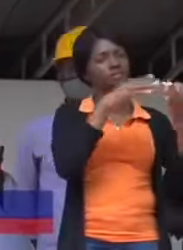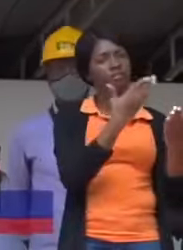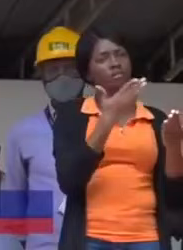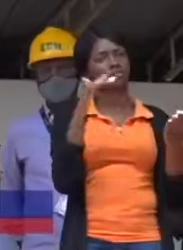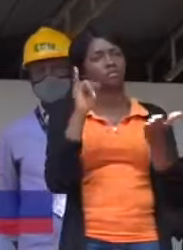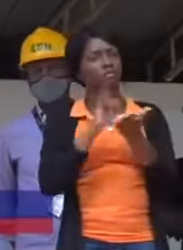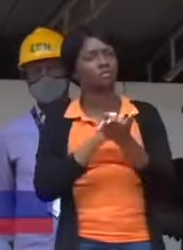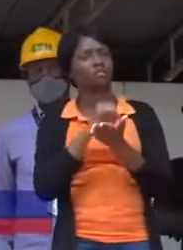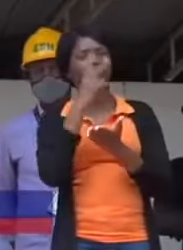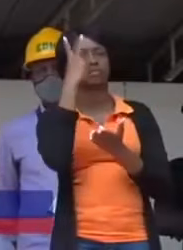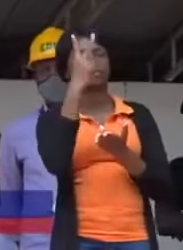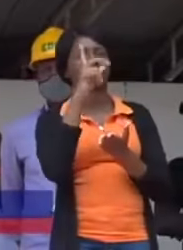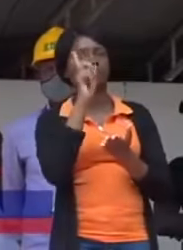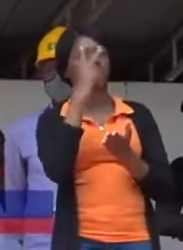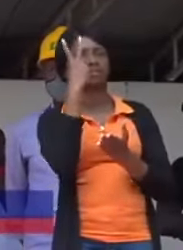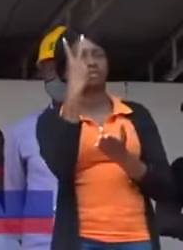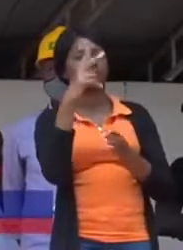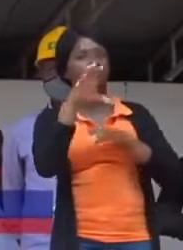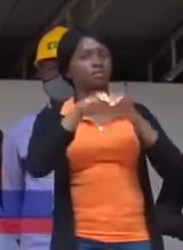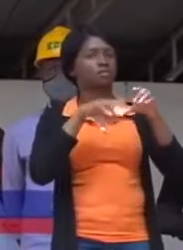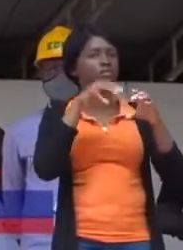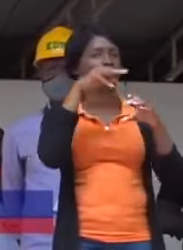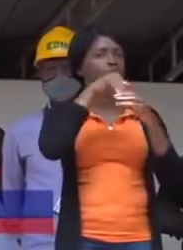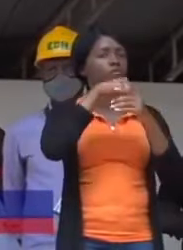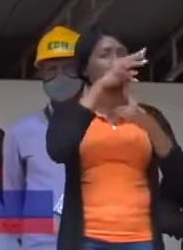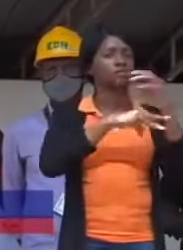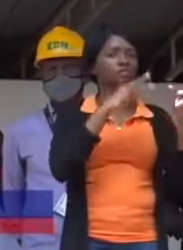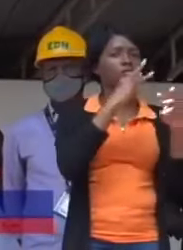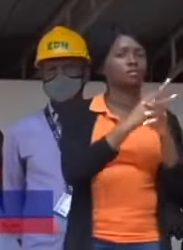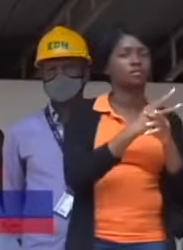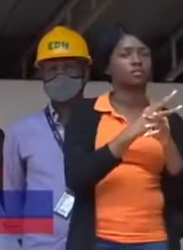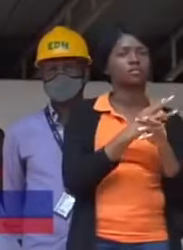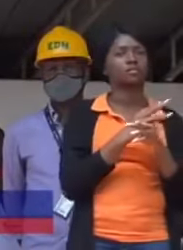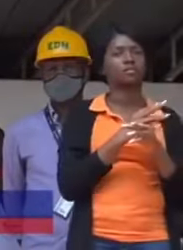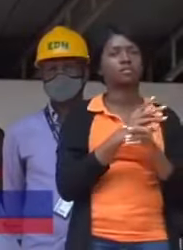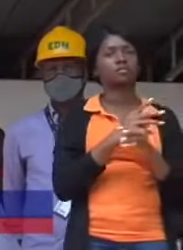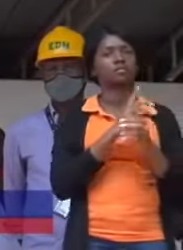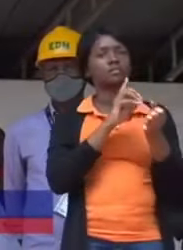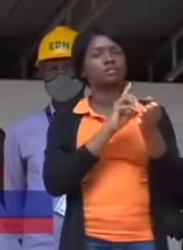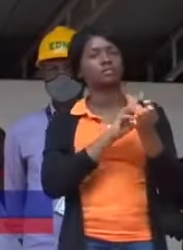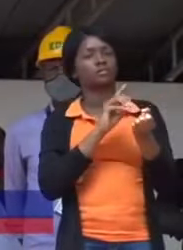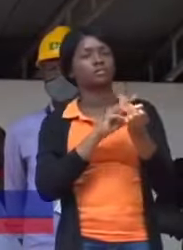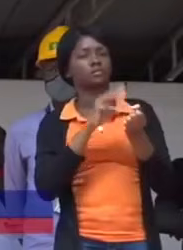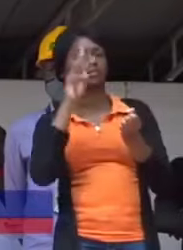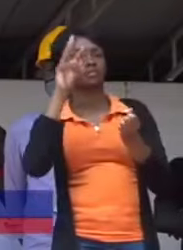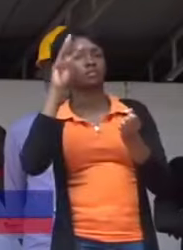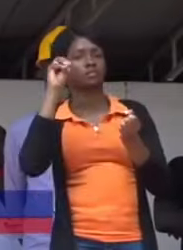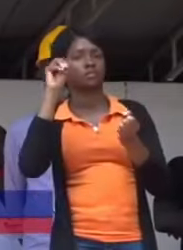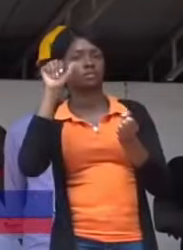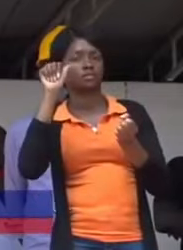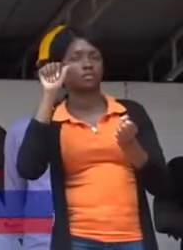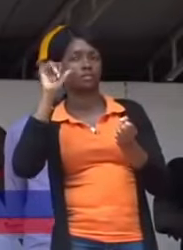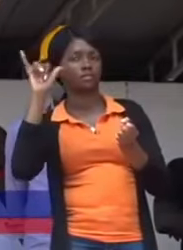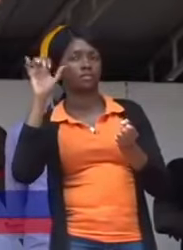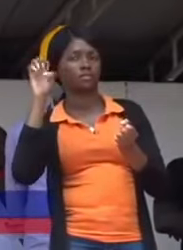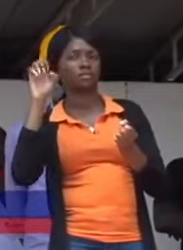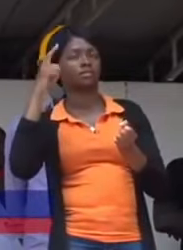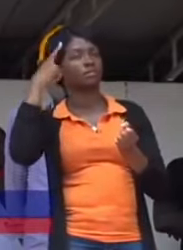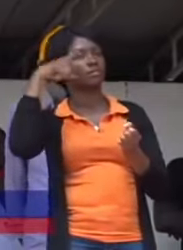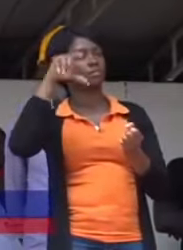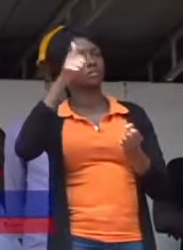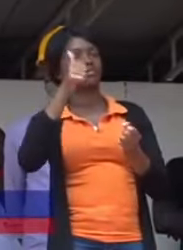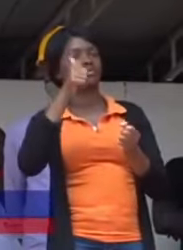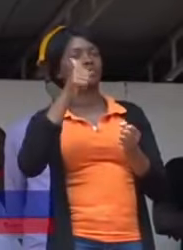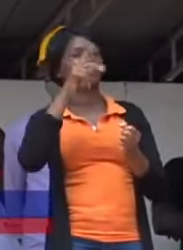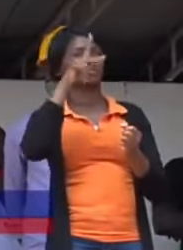base dans le monde entier yon rele Doppelmayr qui sont compagnies autrichiennes l'autre là rele Poma qui sont